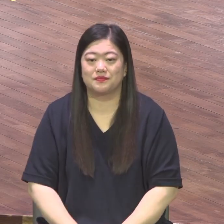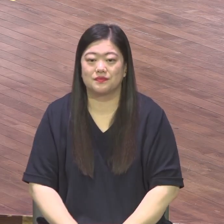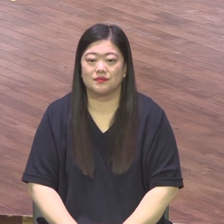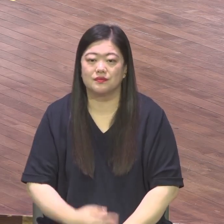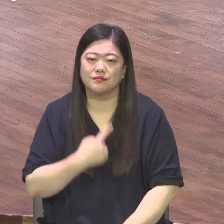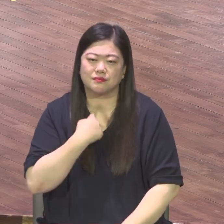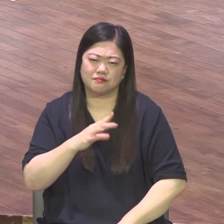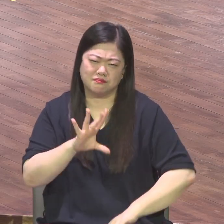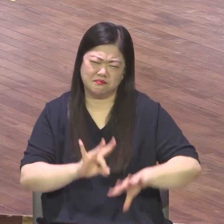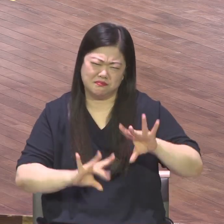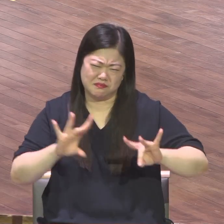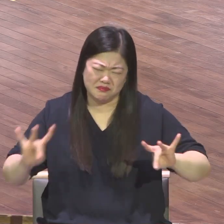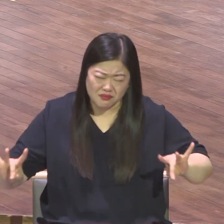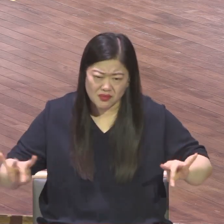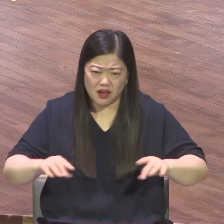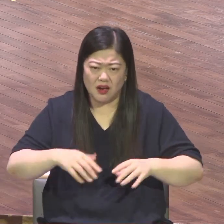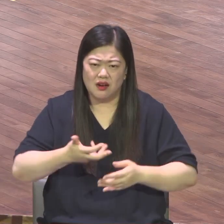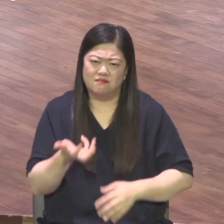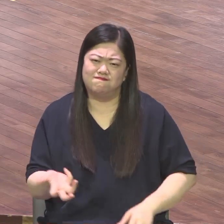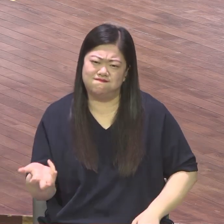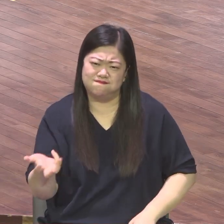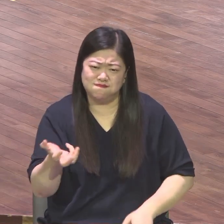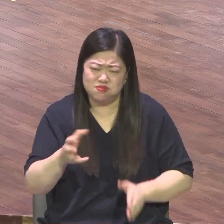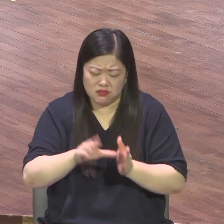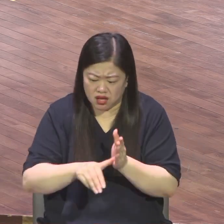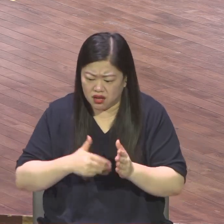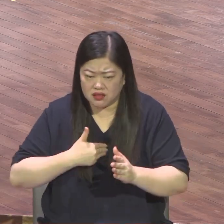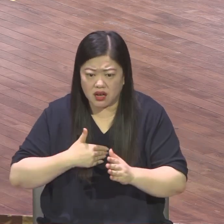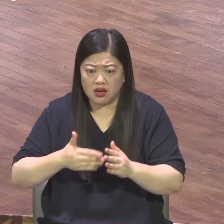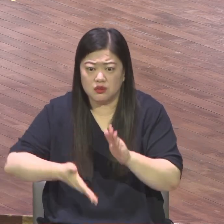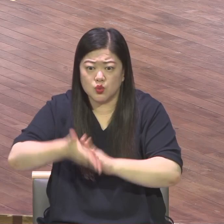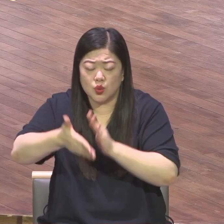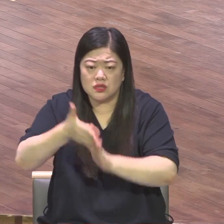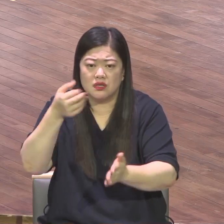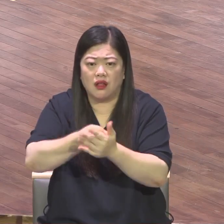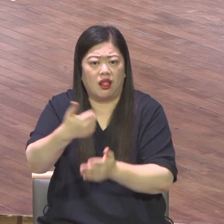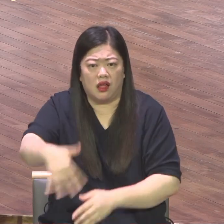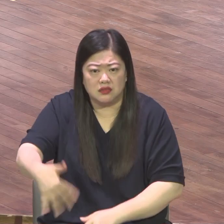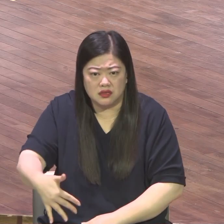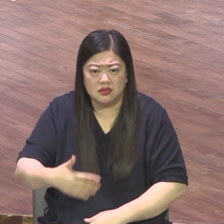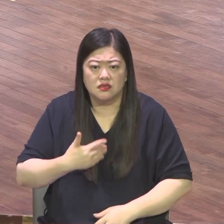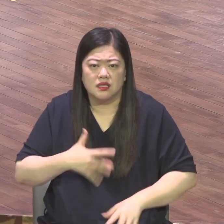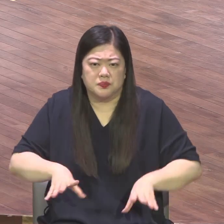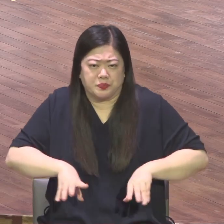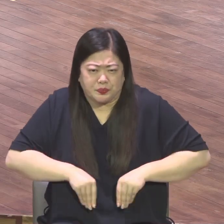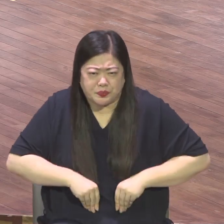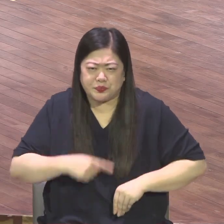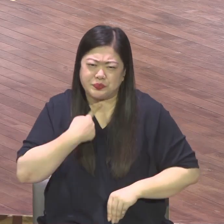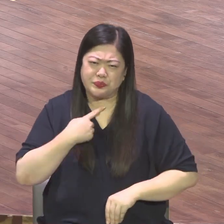광야 사막길에서 방황하며 거주할 성읍을 찾지 못하고 주리고 목이